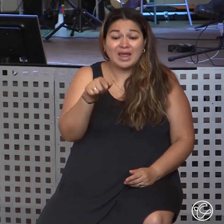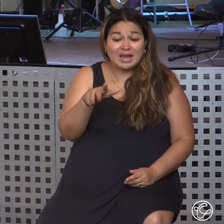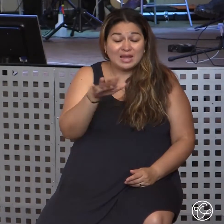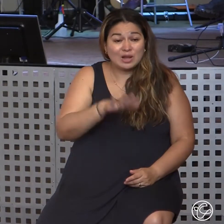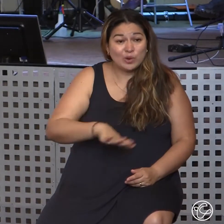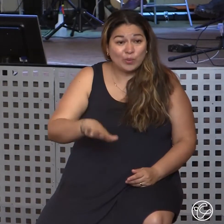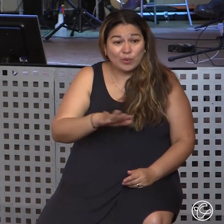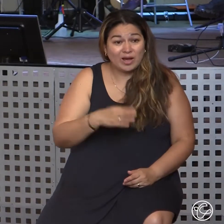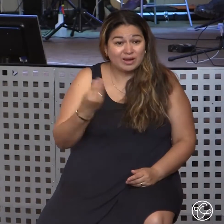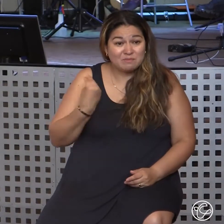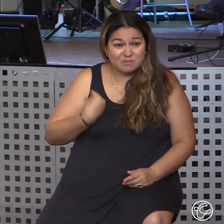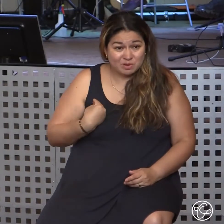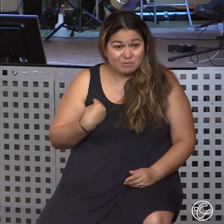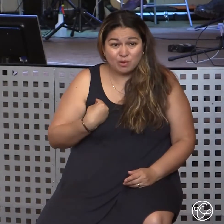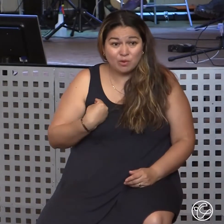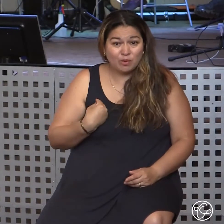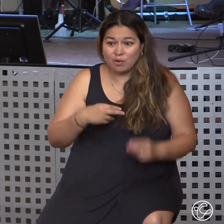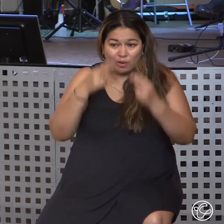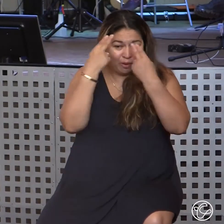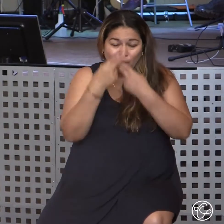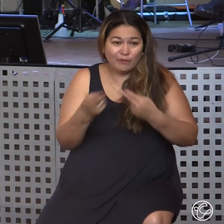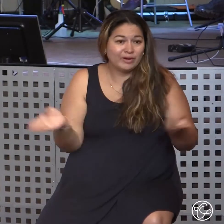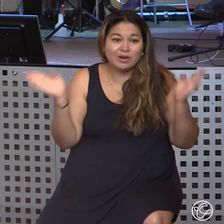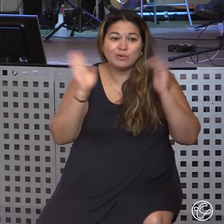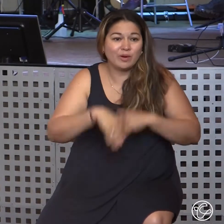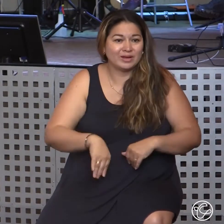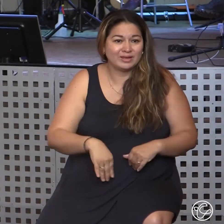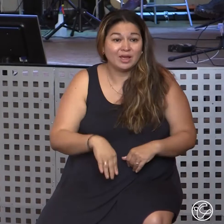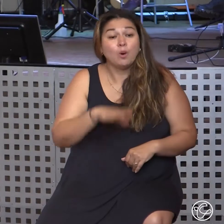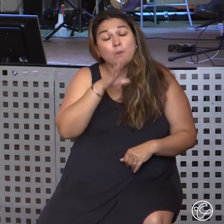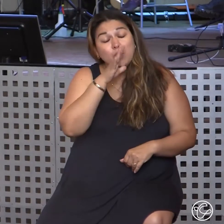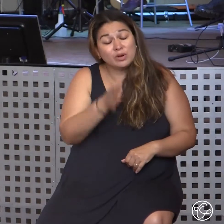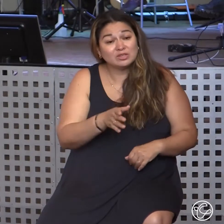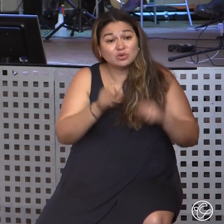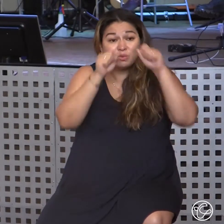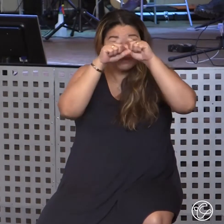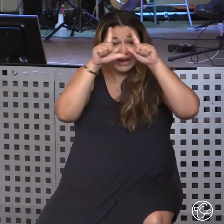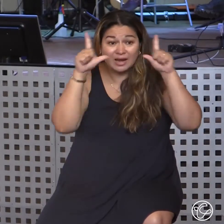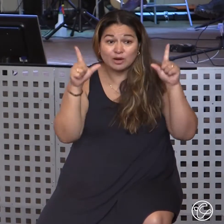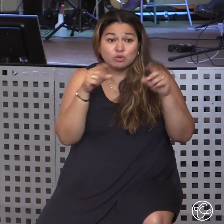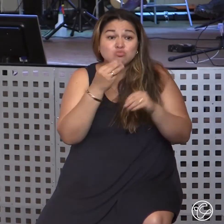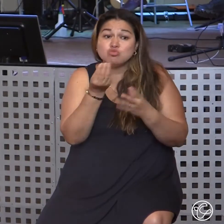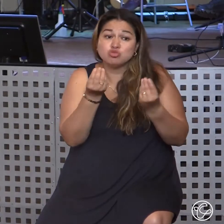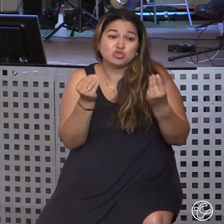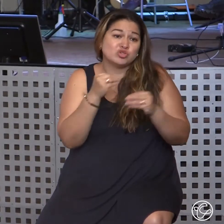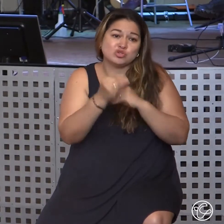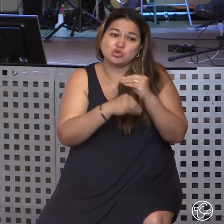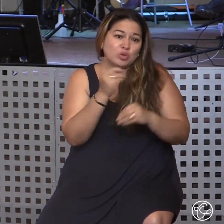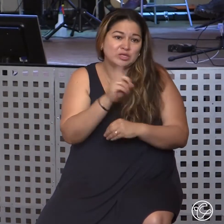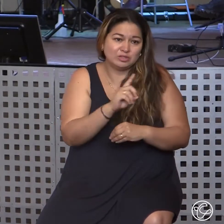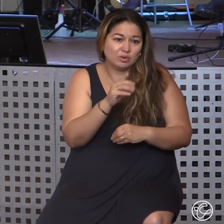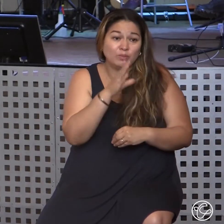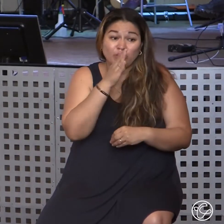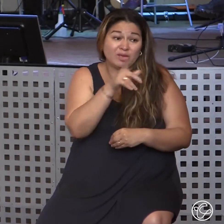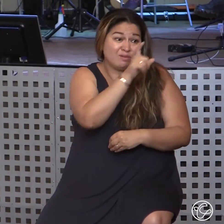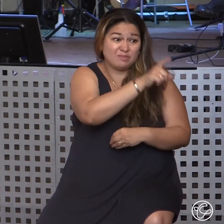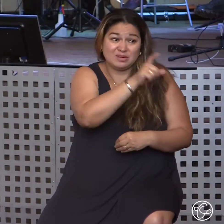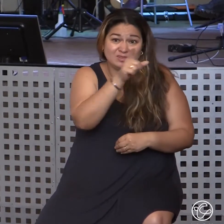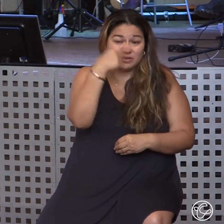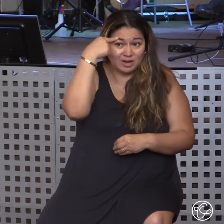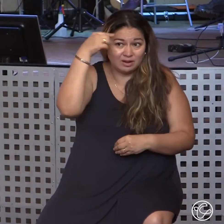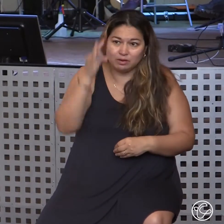tierra y en su casa. Y no hizo allí muchos milagros a causa de la incredulidad de ellos. ¿Veis la jugada?